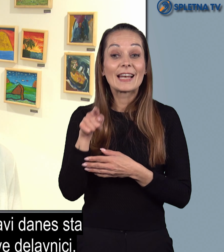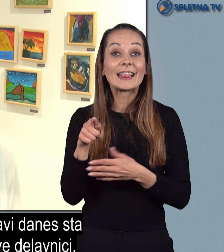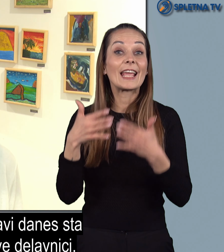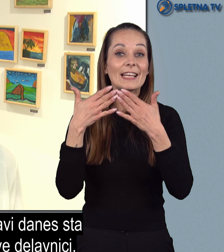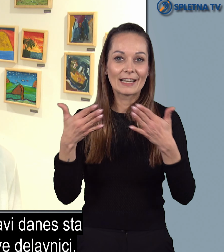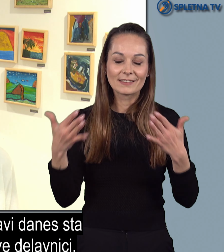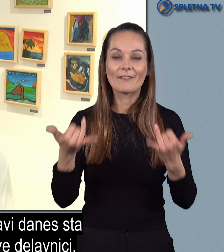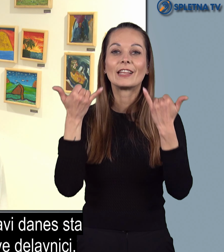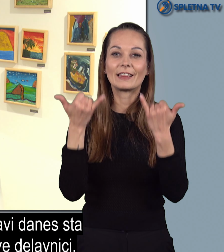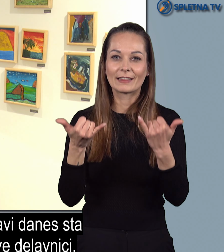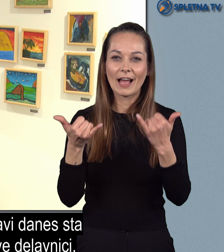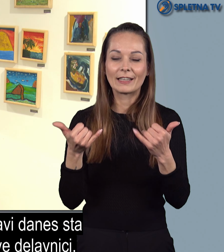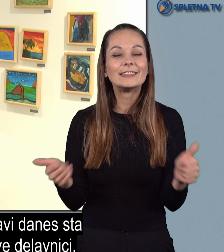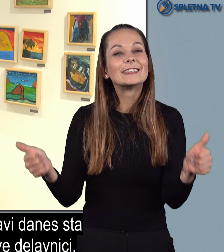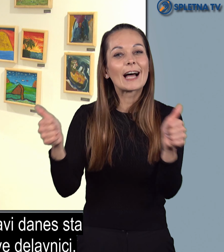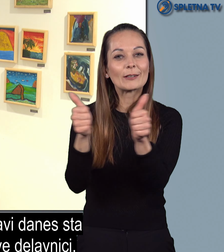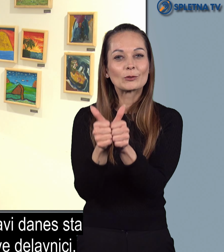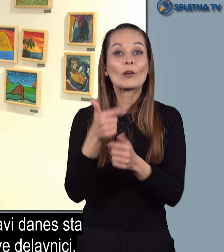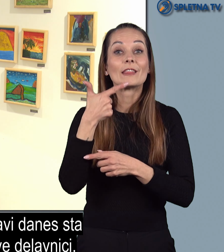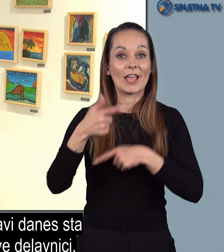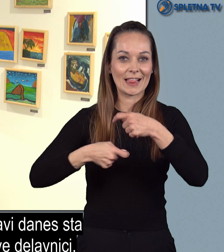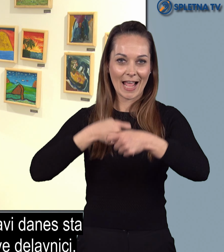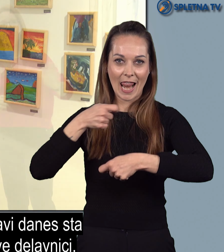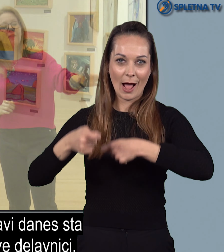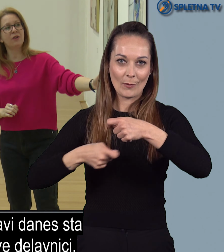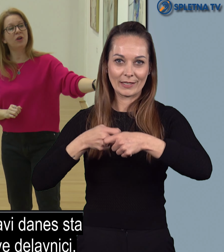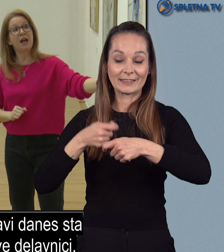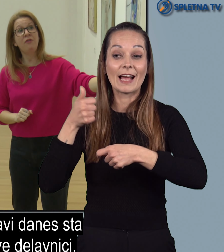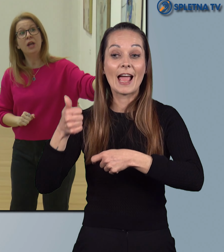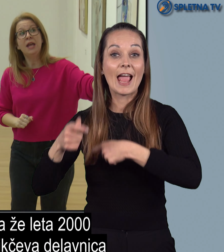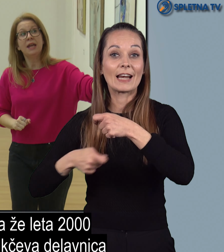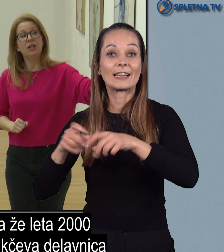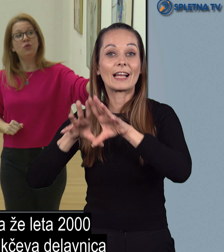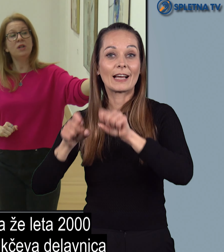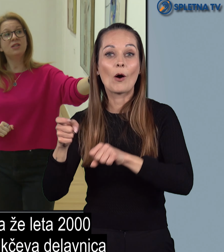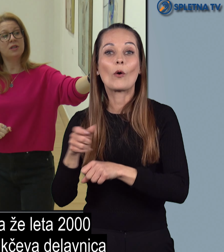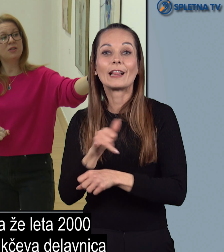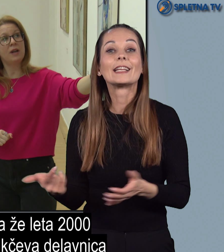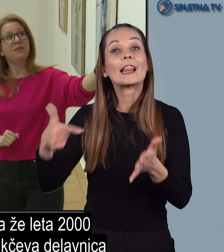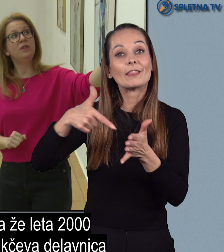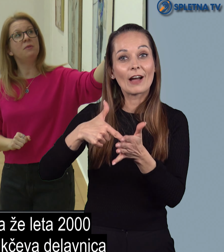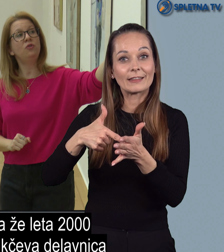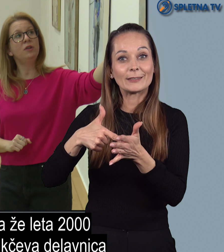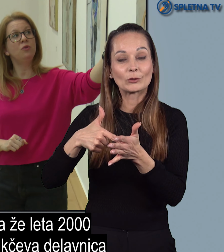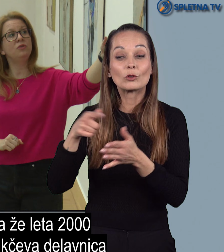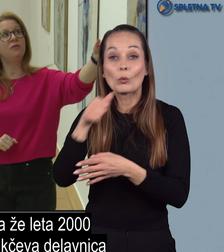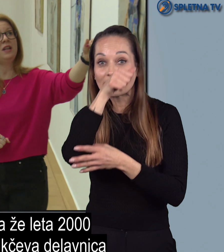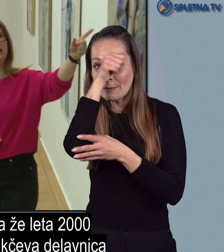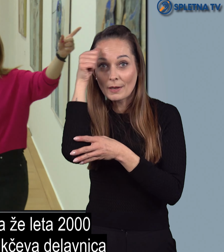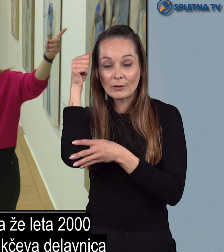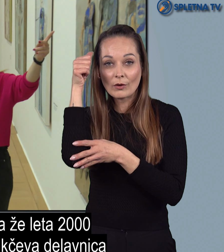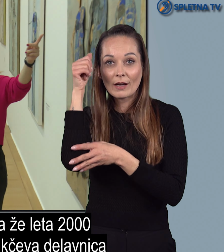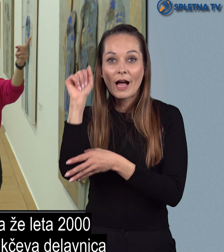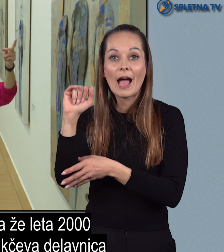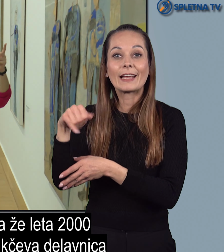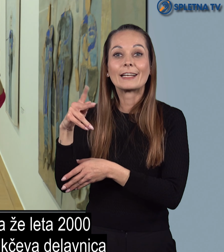Na tej razstavi danes sta združeni dve delavnici. Ena je nastala že leta 2000 in se